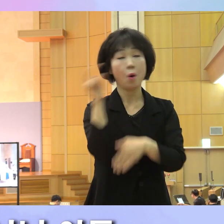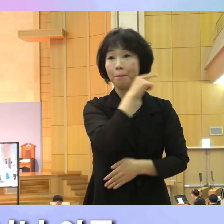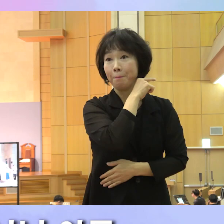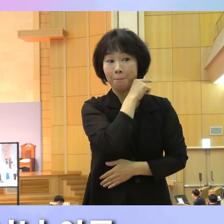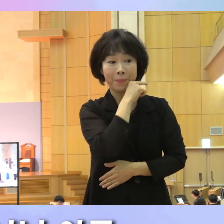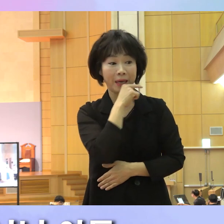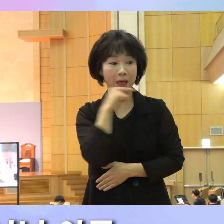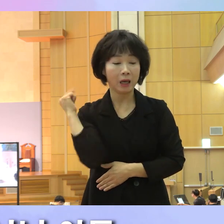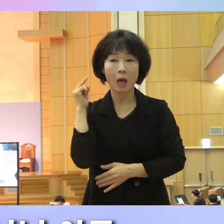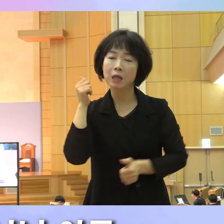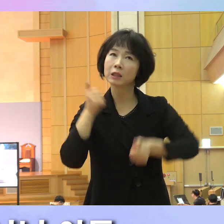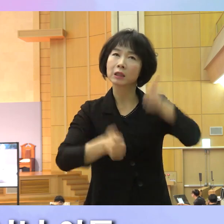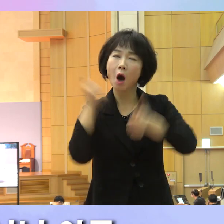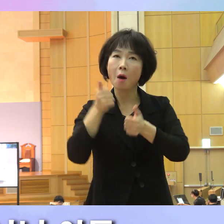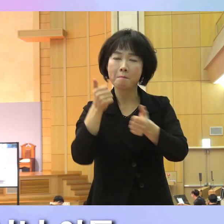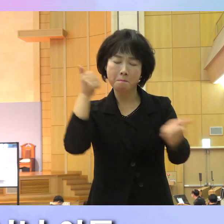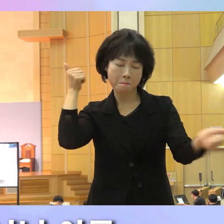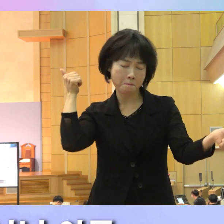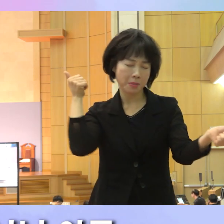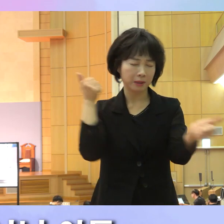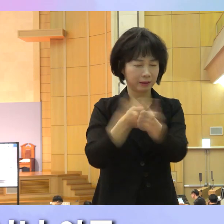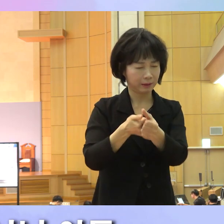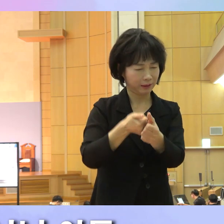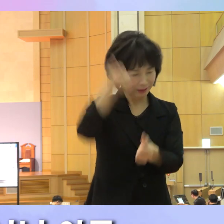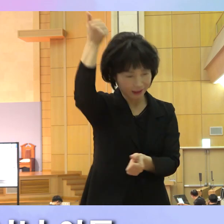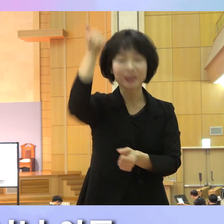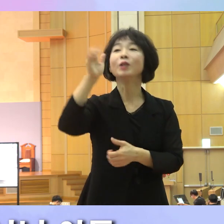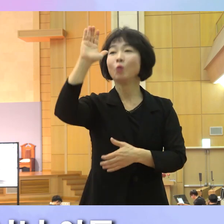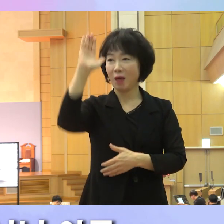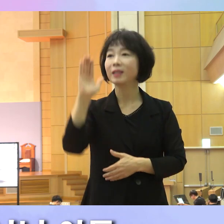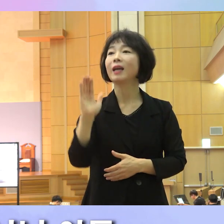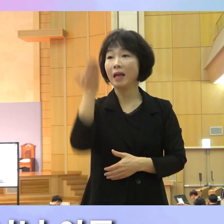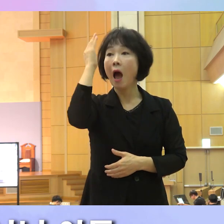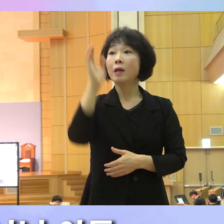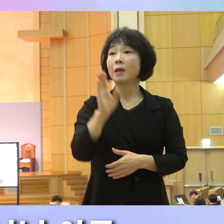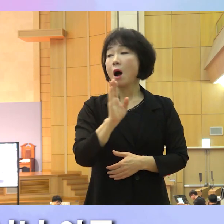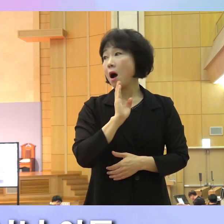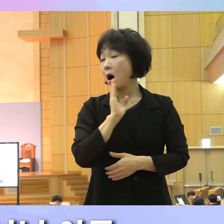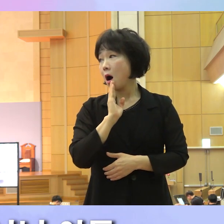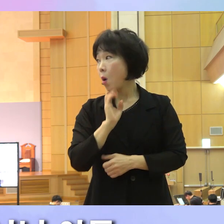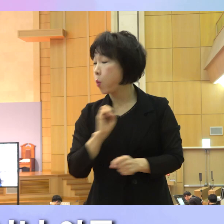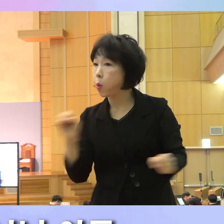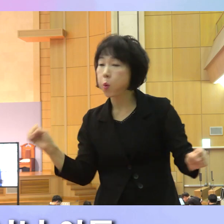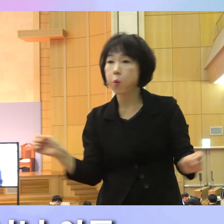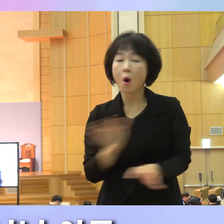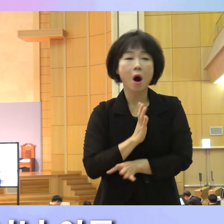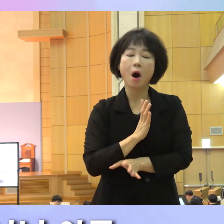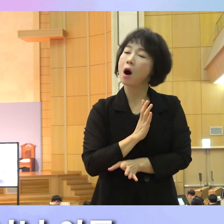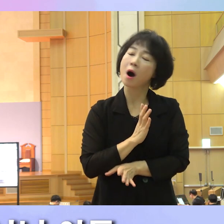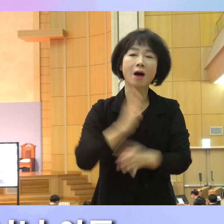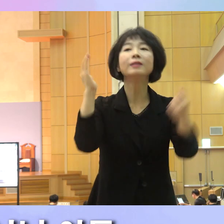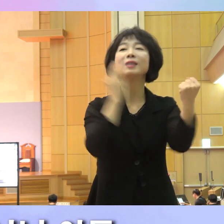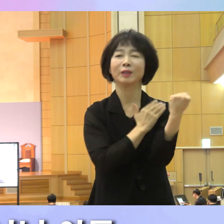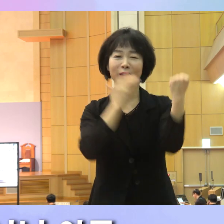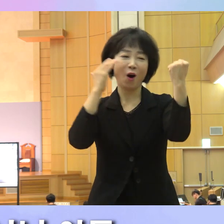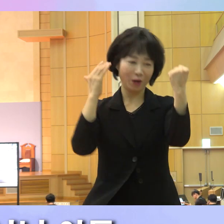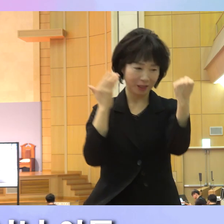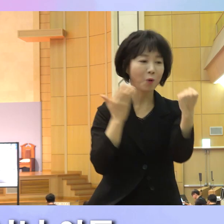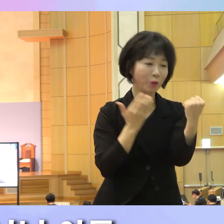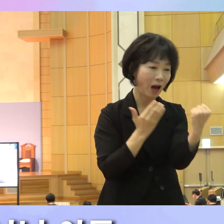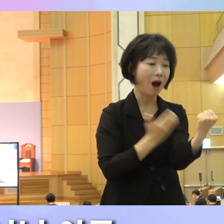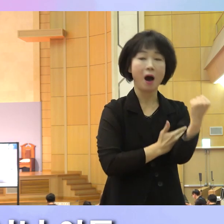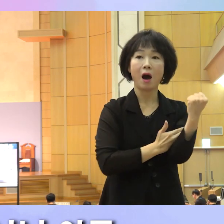보혈, 시험을 이기는 승리되니 참 놀라운 능력. 육체의